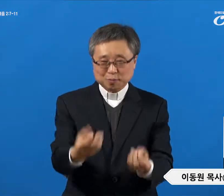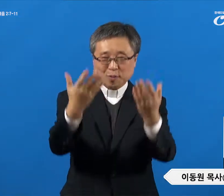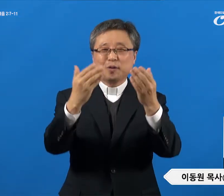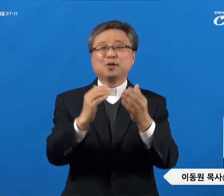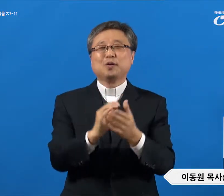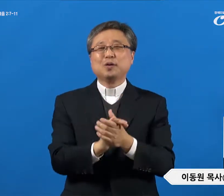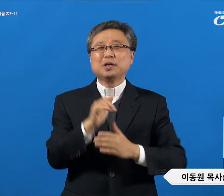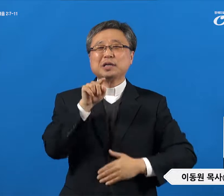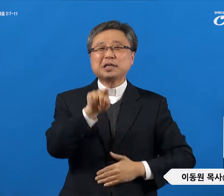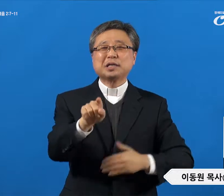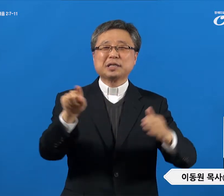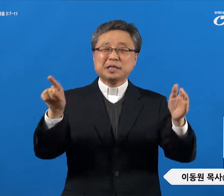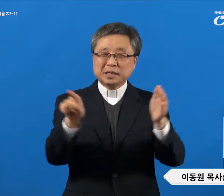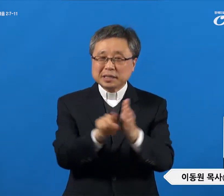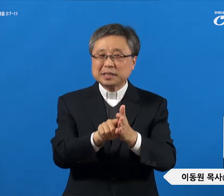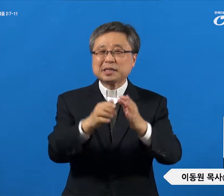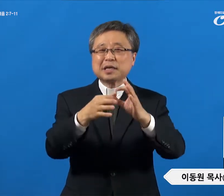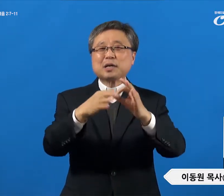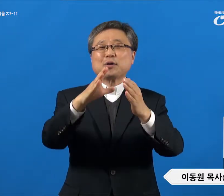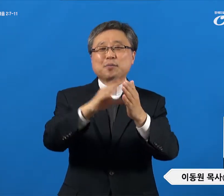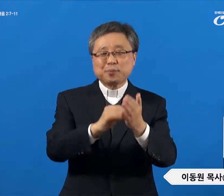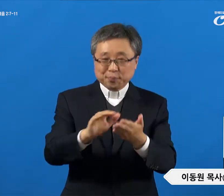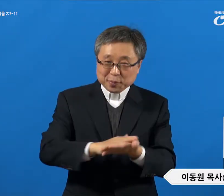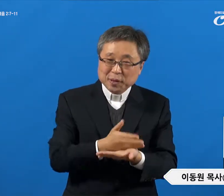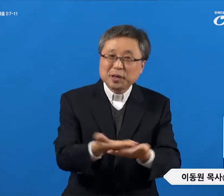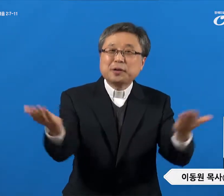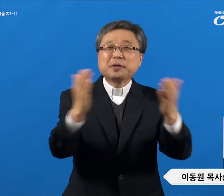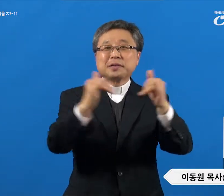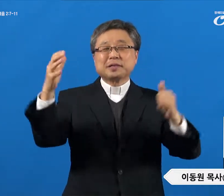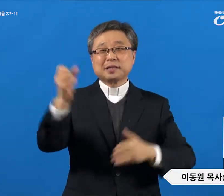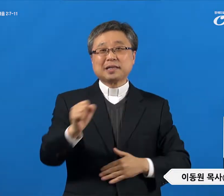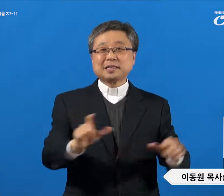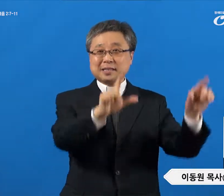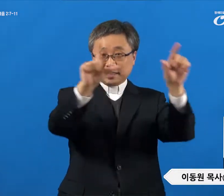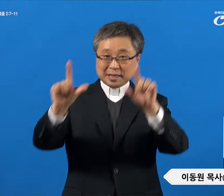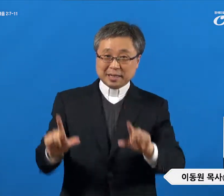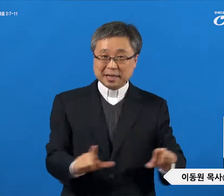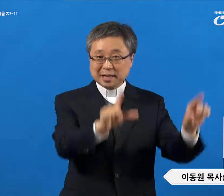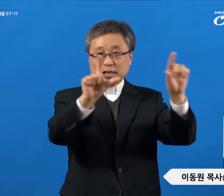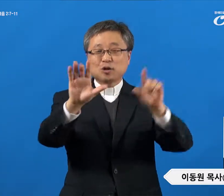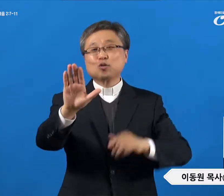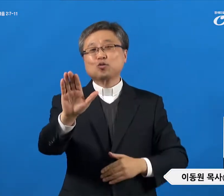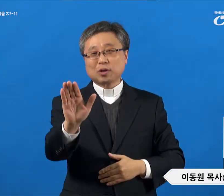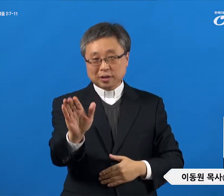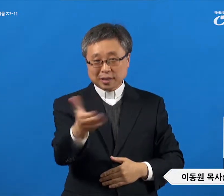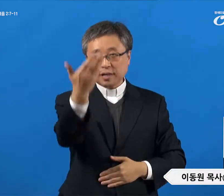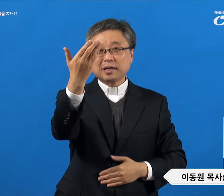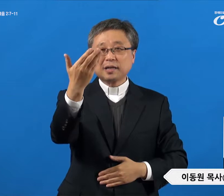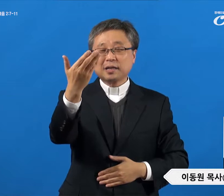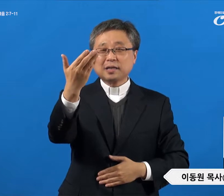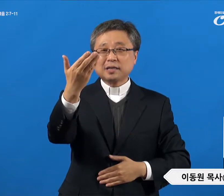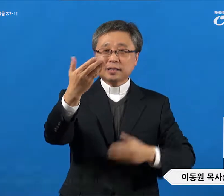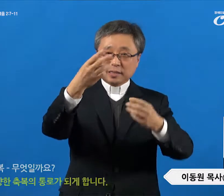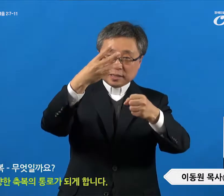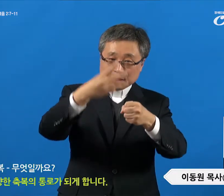이 신앙의 비밀을 나누는 자로 살게 된다는 것입니다. 순종의 축복이 뭔가? 세 번째로 이웃들을